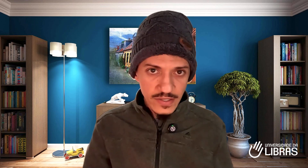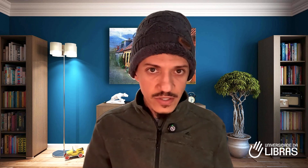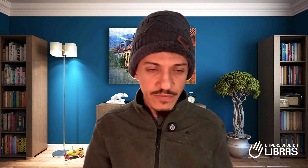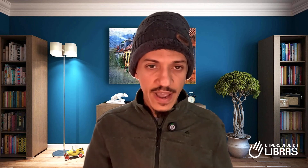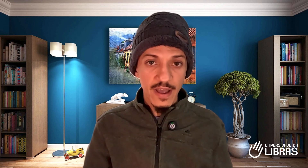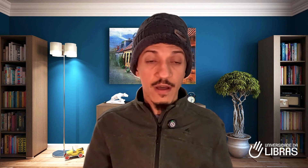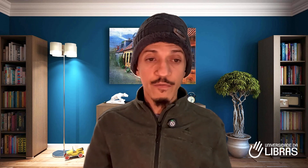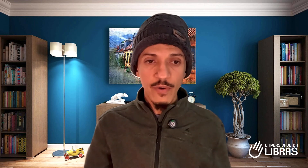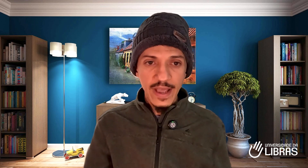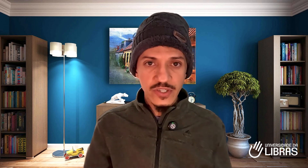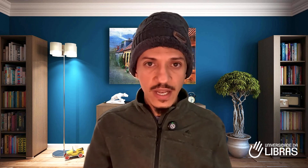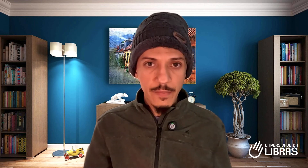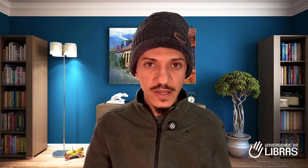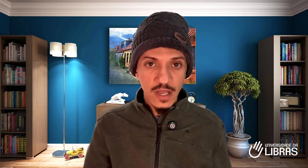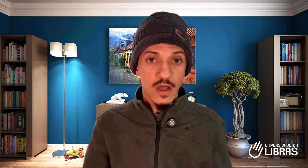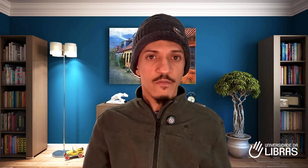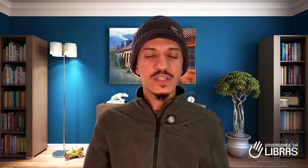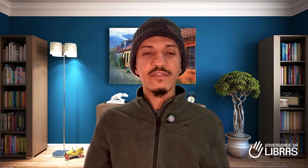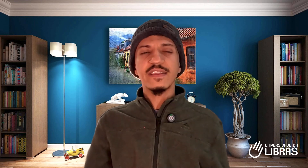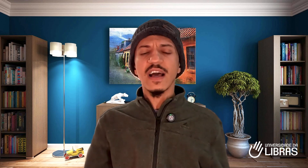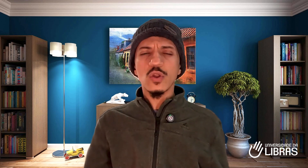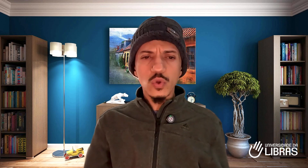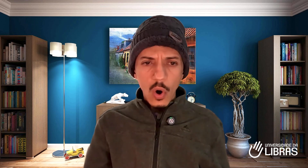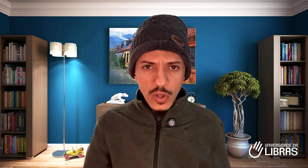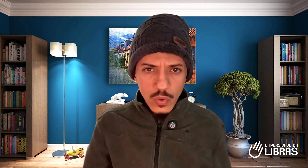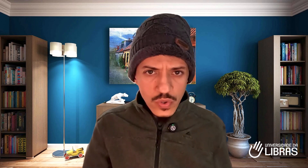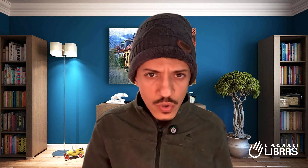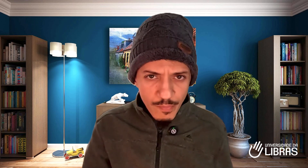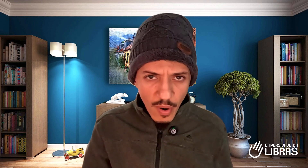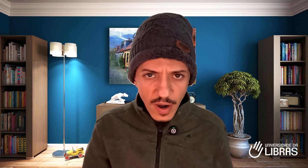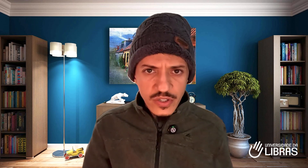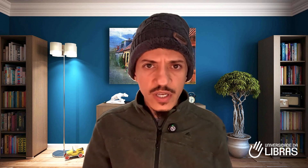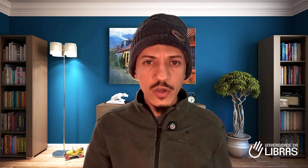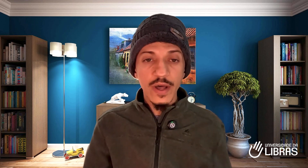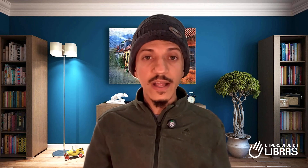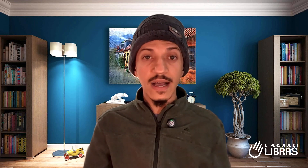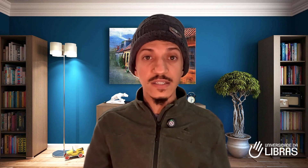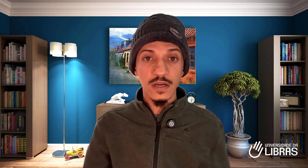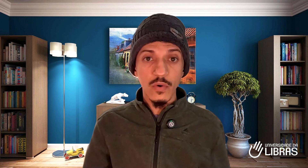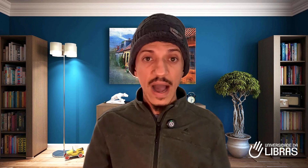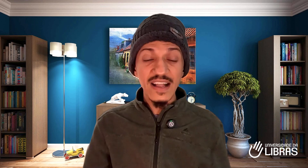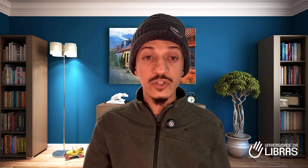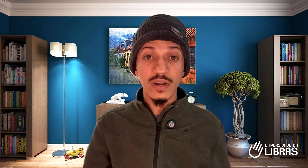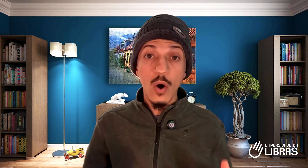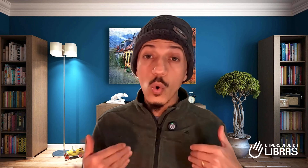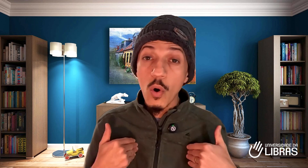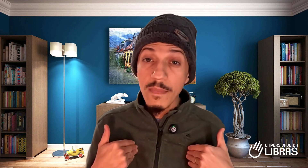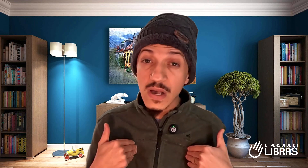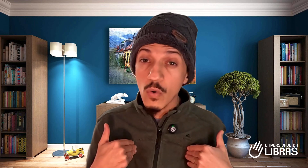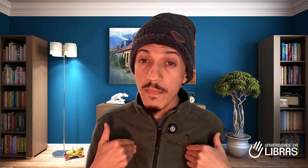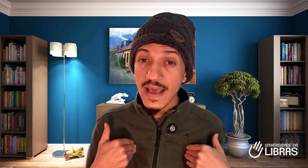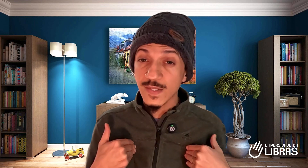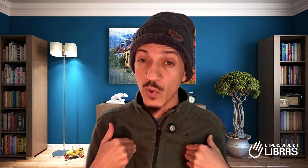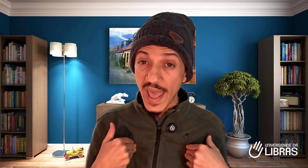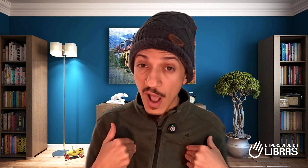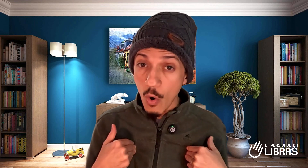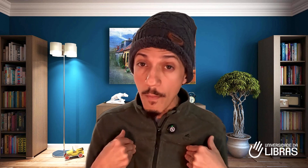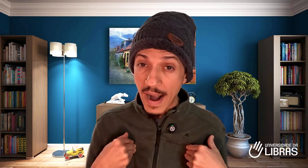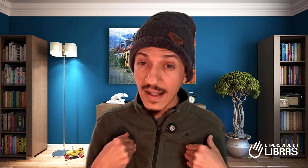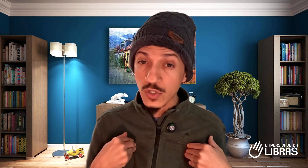estiver fluente em Libras, você vai ter todo o suporte e orientação adicional comigo mesmo, Madison em